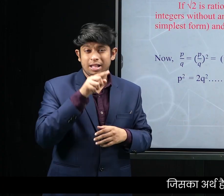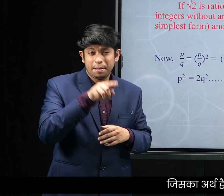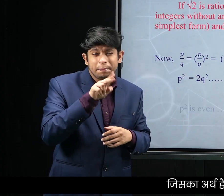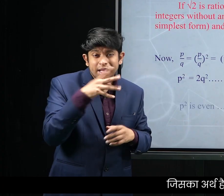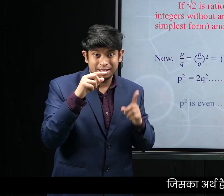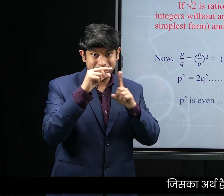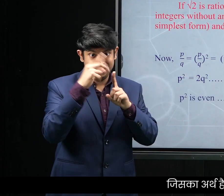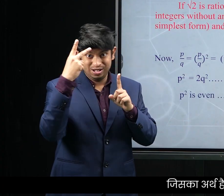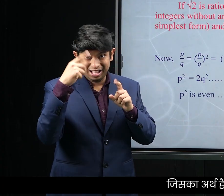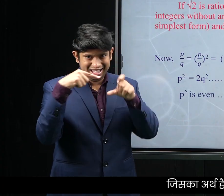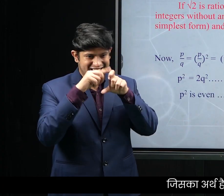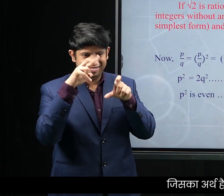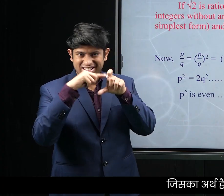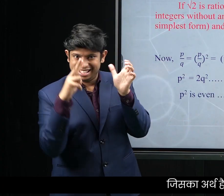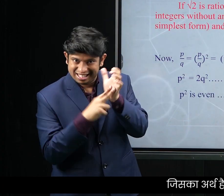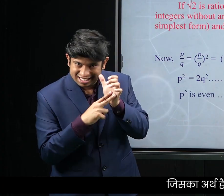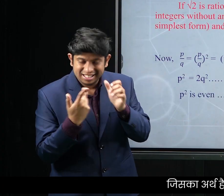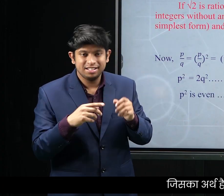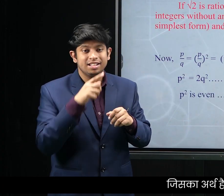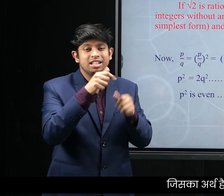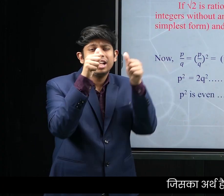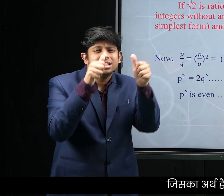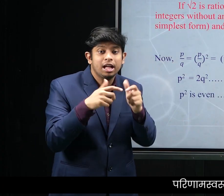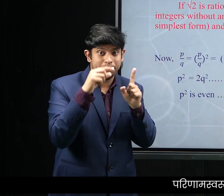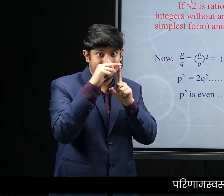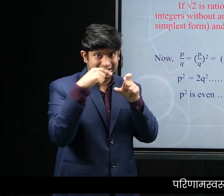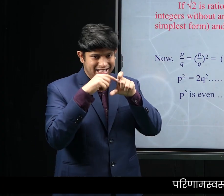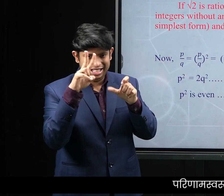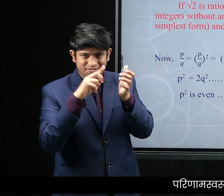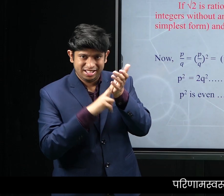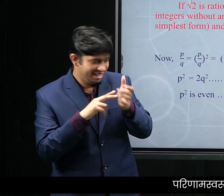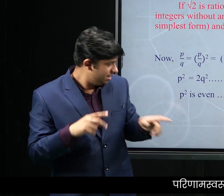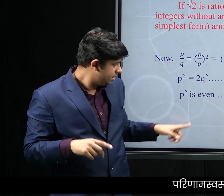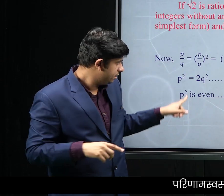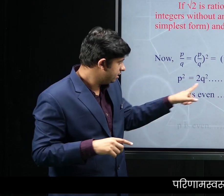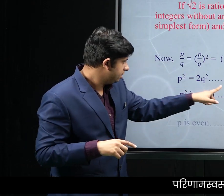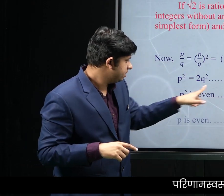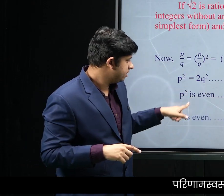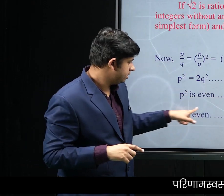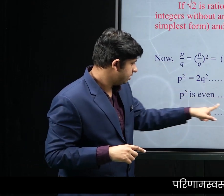जिसका अर्थ है कि p2 सम है। परिणाम स्वरूप p सम है।